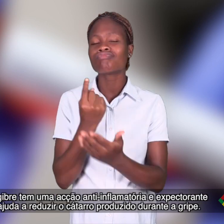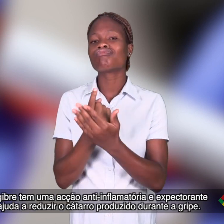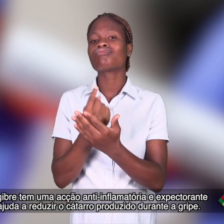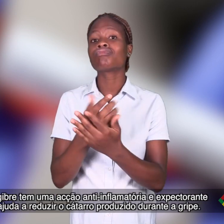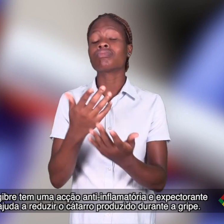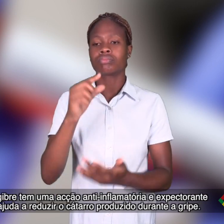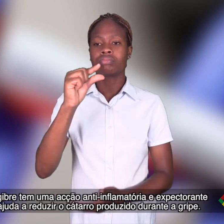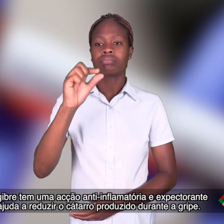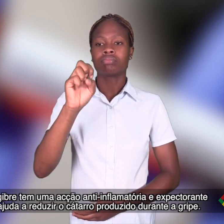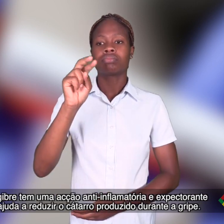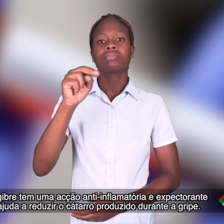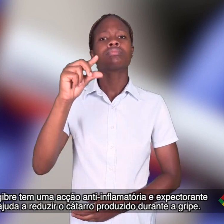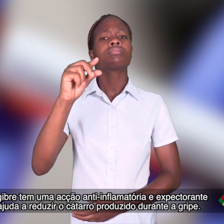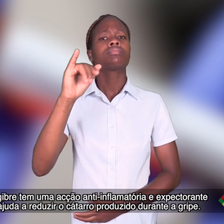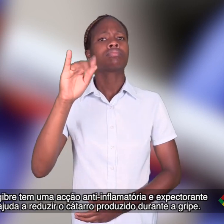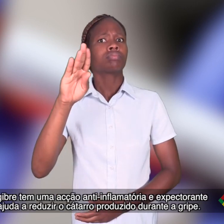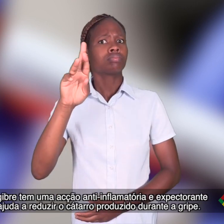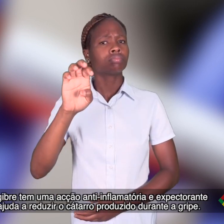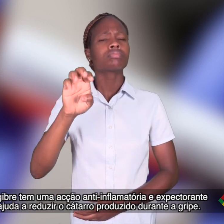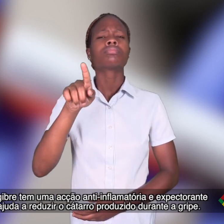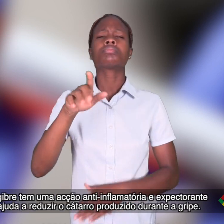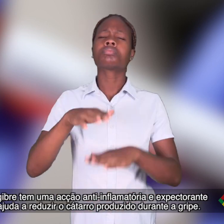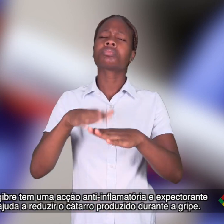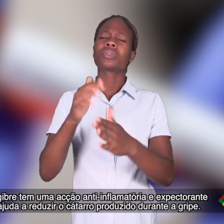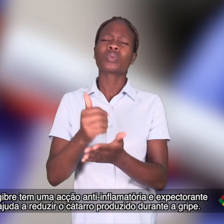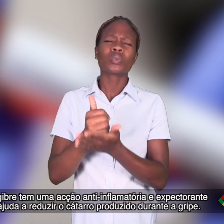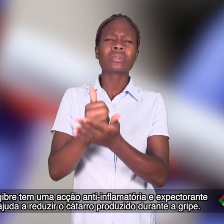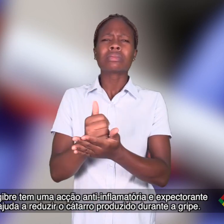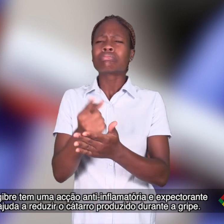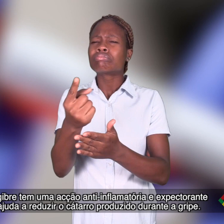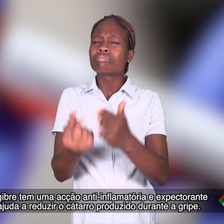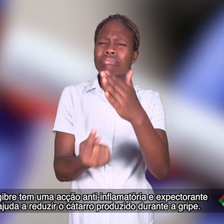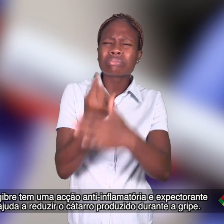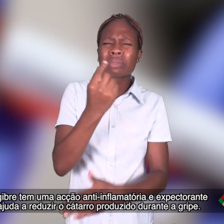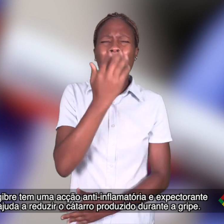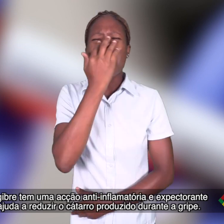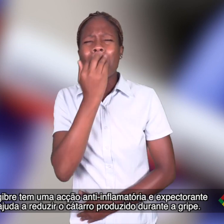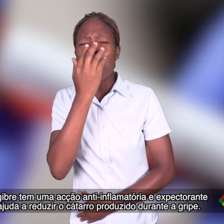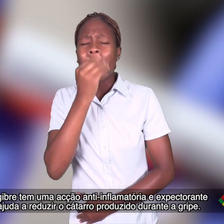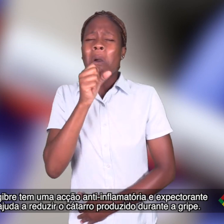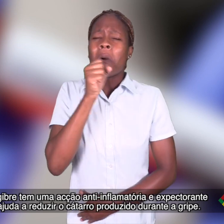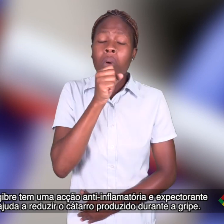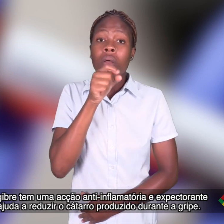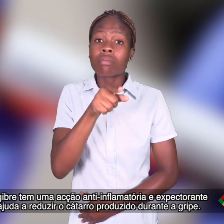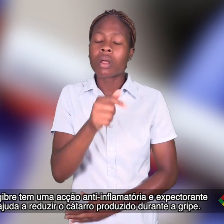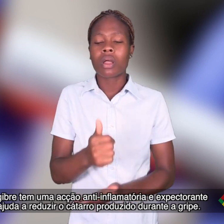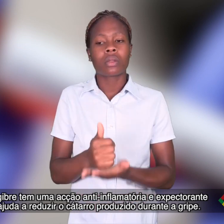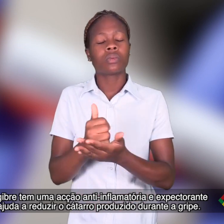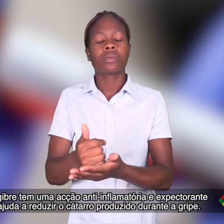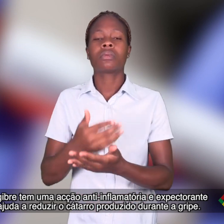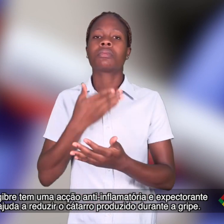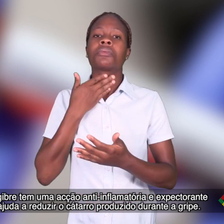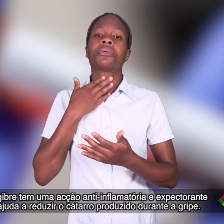O gengibre tem uma ação anti-inflamatória e espetorante que ajuda a reduzir o cátaro produzido durante a gripe.